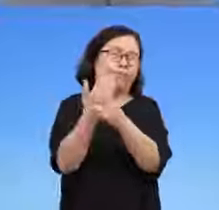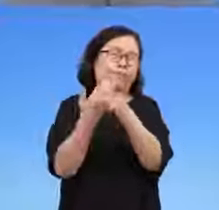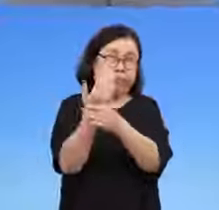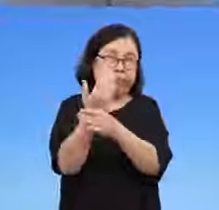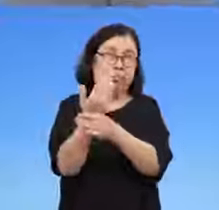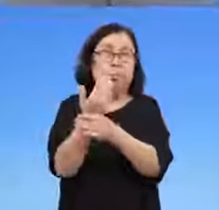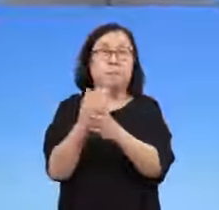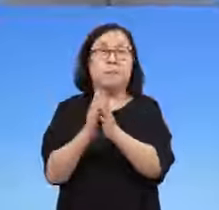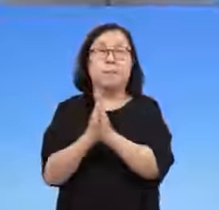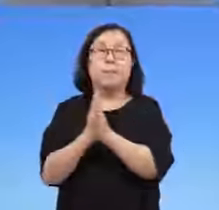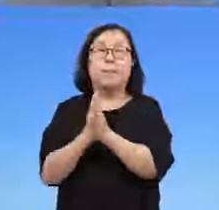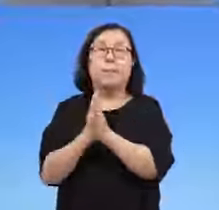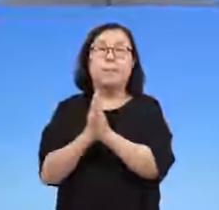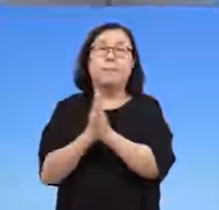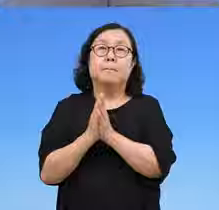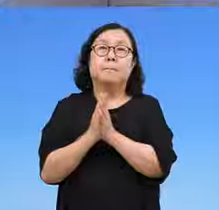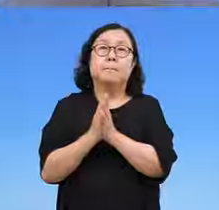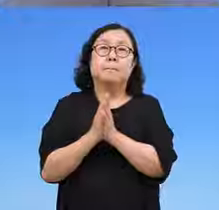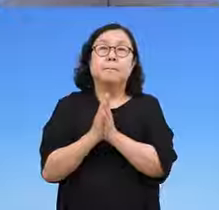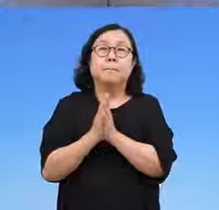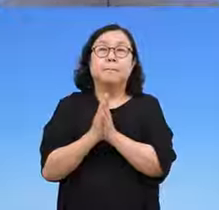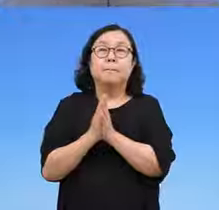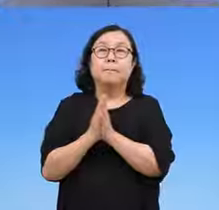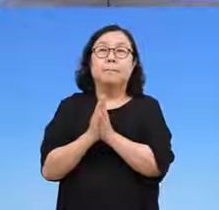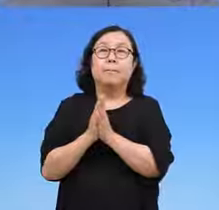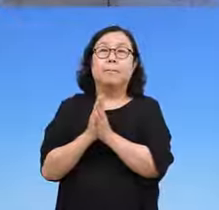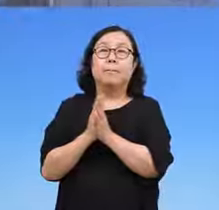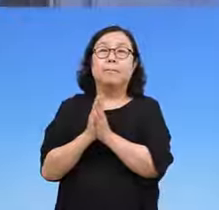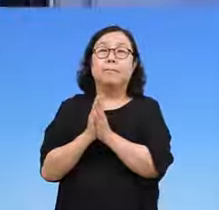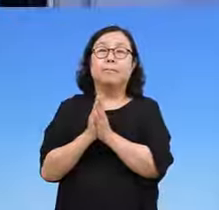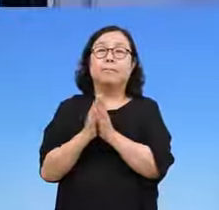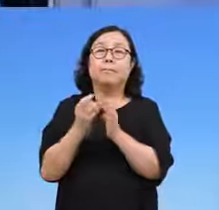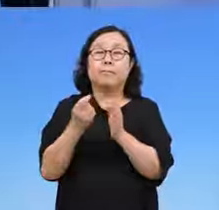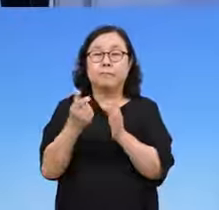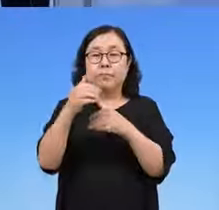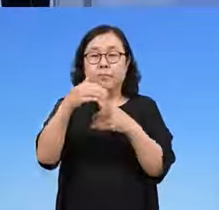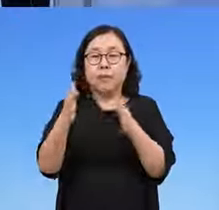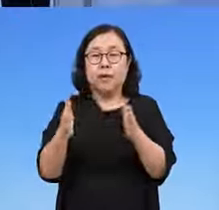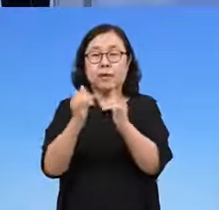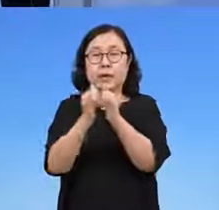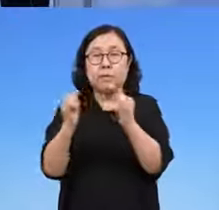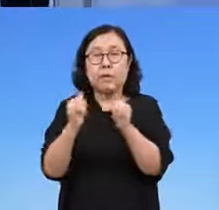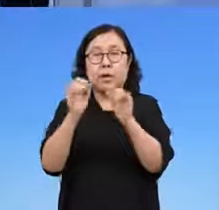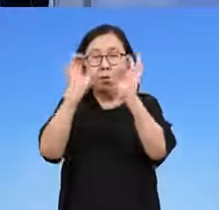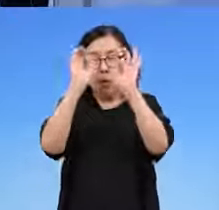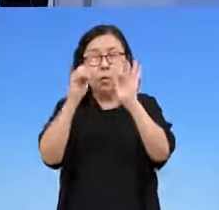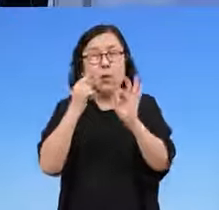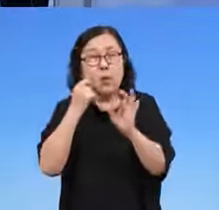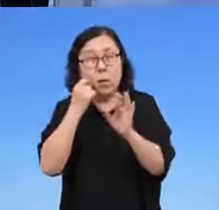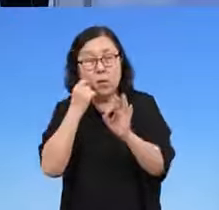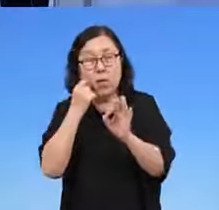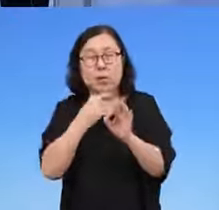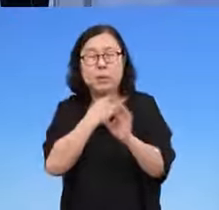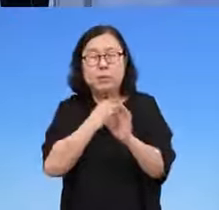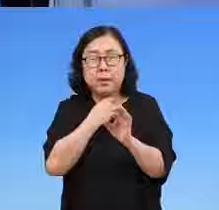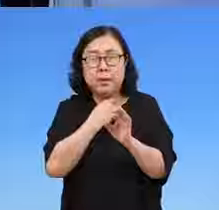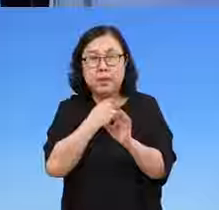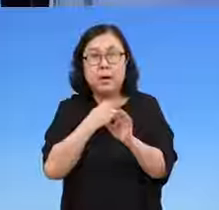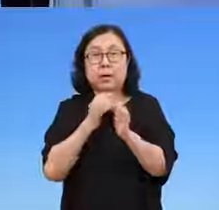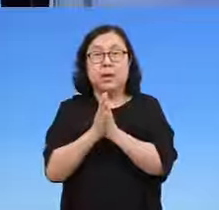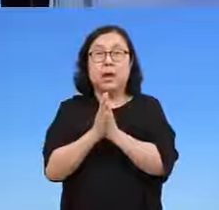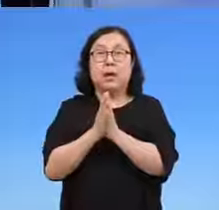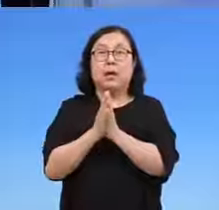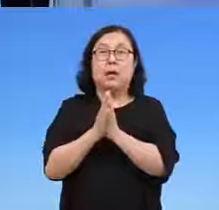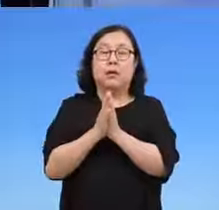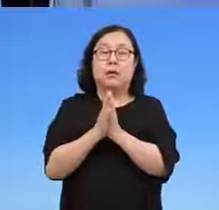거예요. 이거를 배경으로 이 내용을 한번 들어보십시오. 다락방 형제들이 보고 싶어 몇 주 전에 계획했던